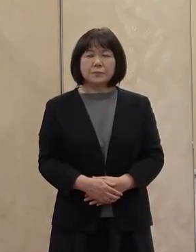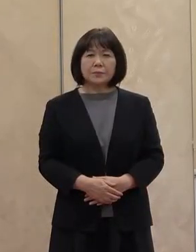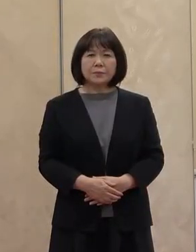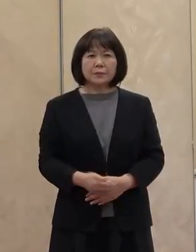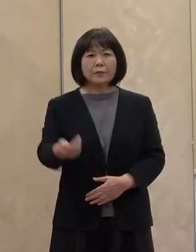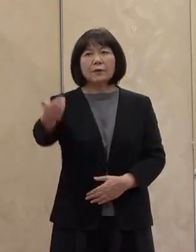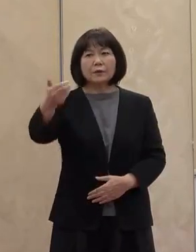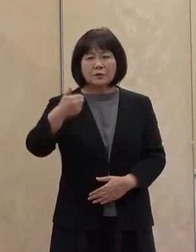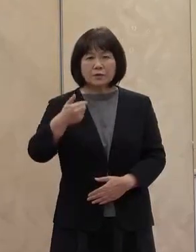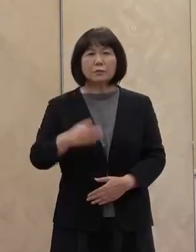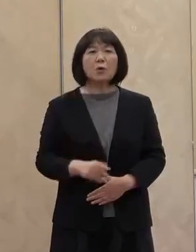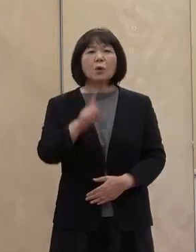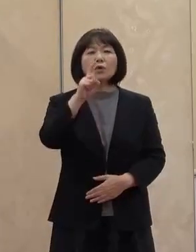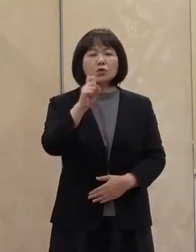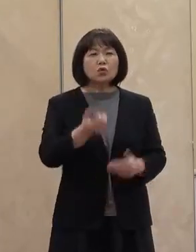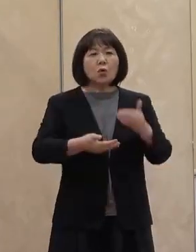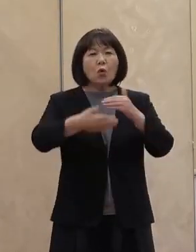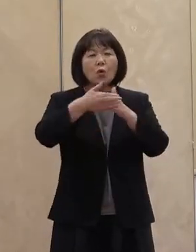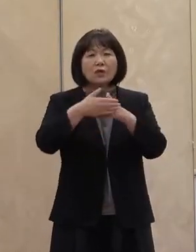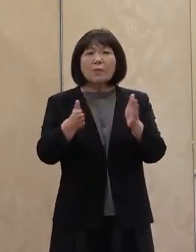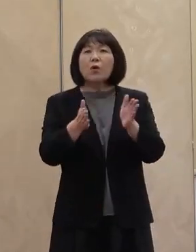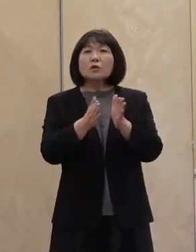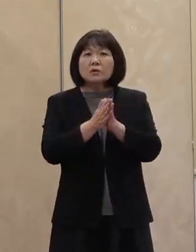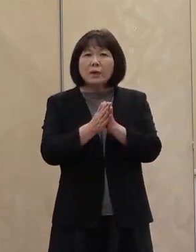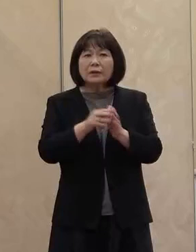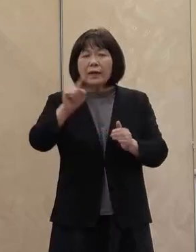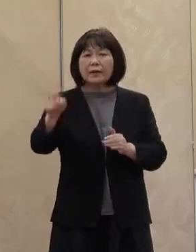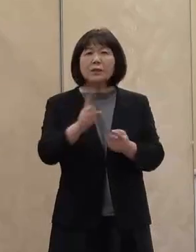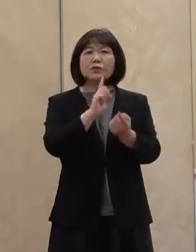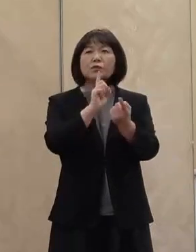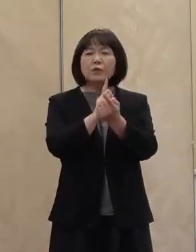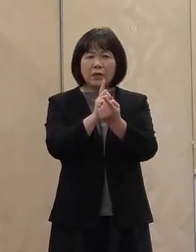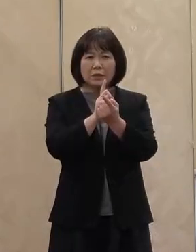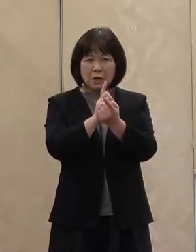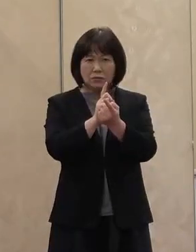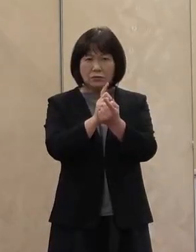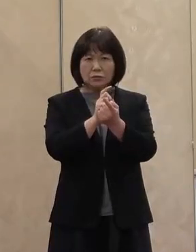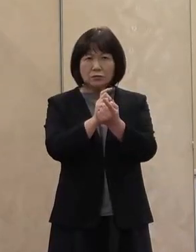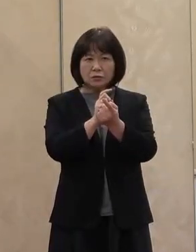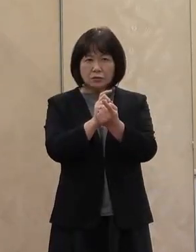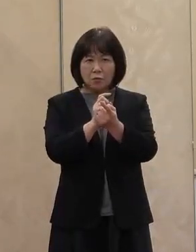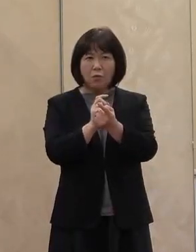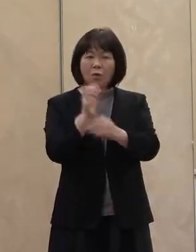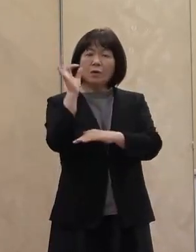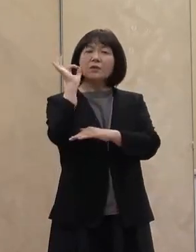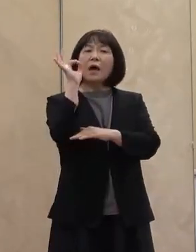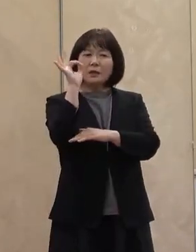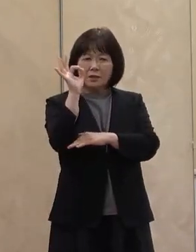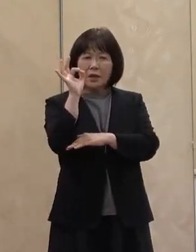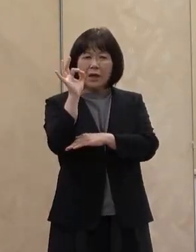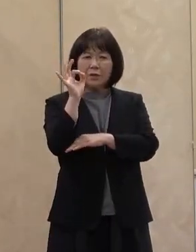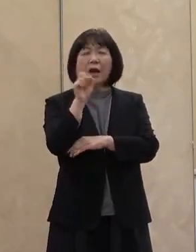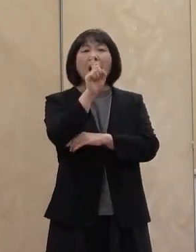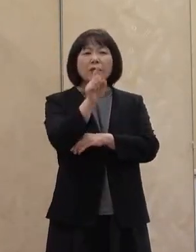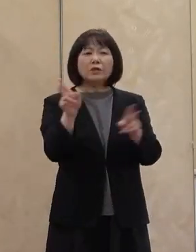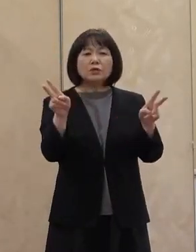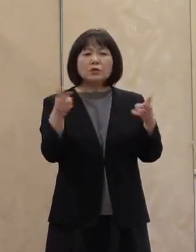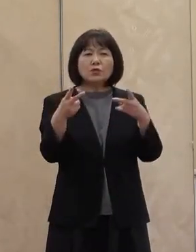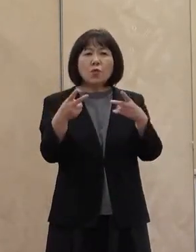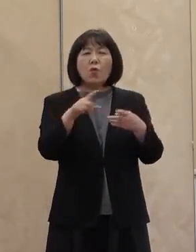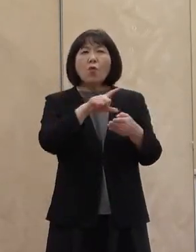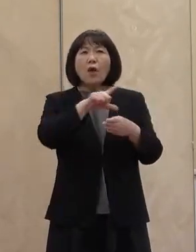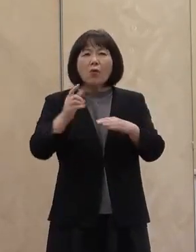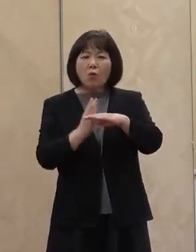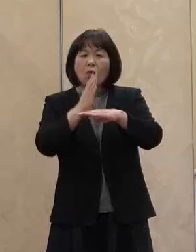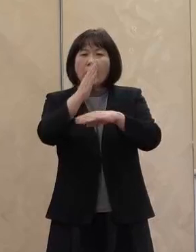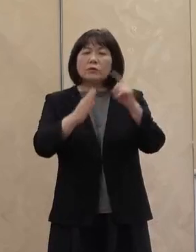今回 の10号補正も含めて、緊急対策の財政規模というのは現時点で1兆円超えることになったんですけども、そのについての受け止めをお願